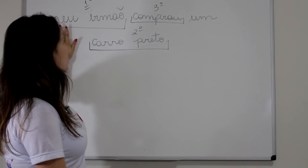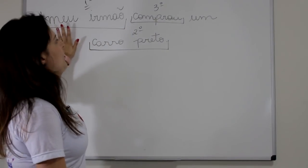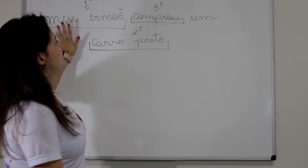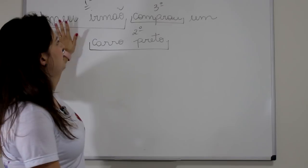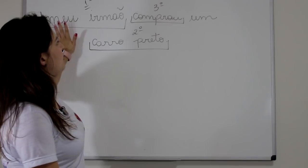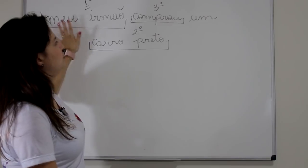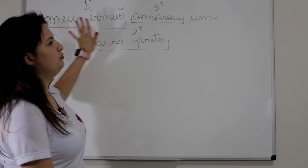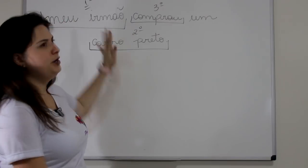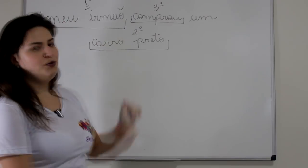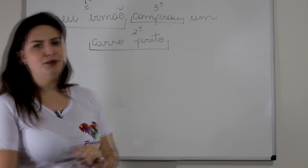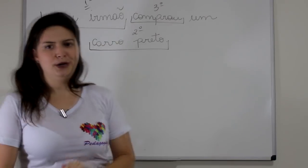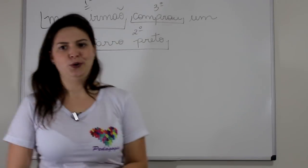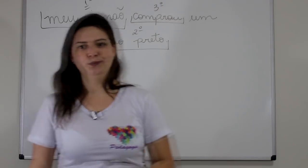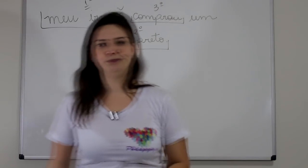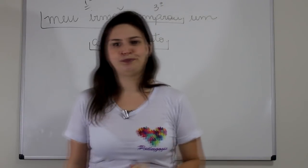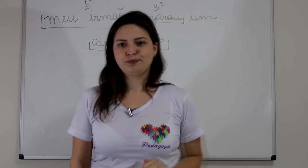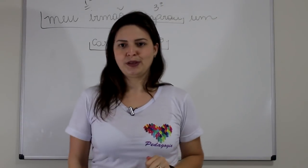então, sinal de meu irmão,